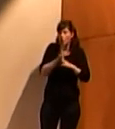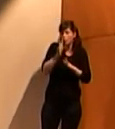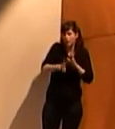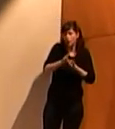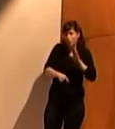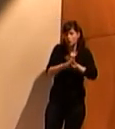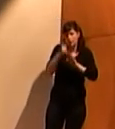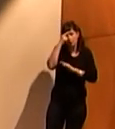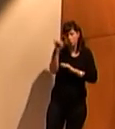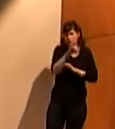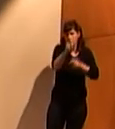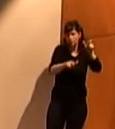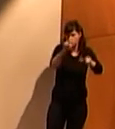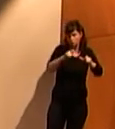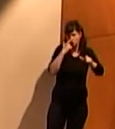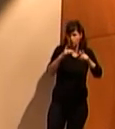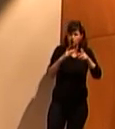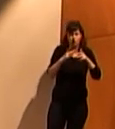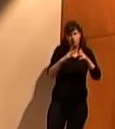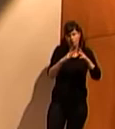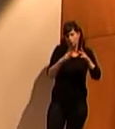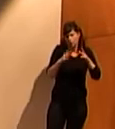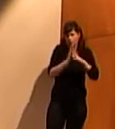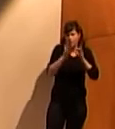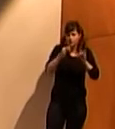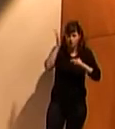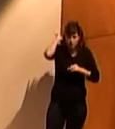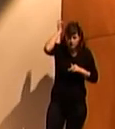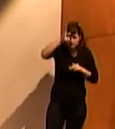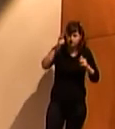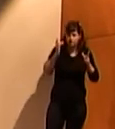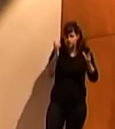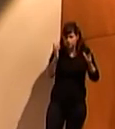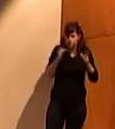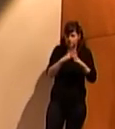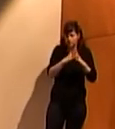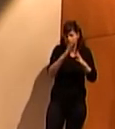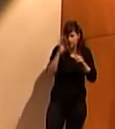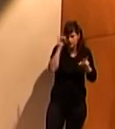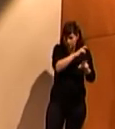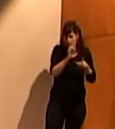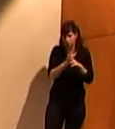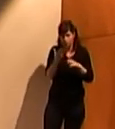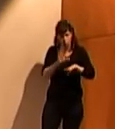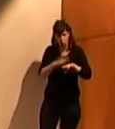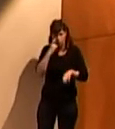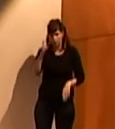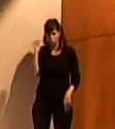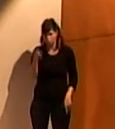les personnes en difficulté cognitive. Et on s'aperçoit que ça sert finalement à tout le monde. On n'avait pas